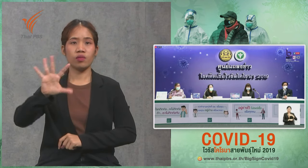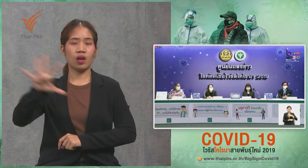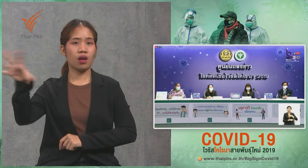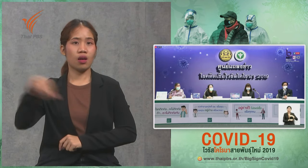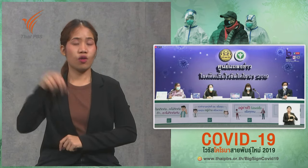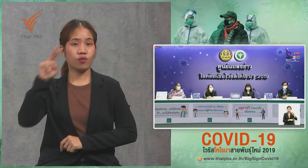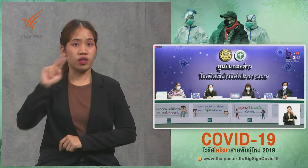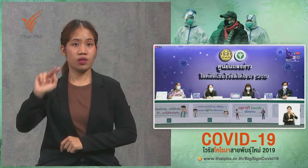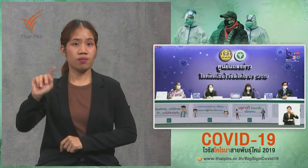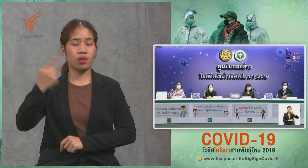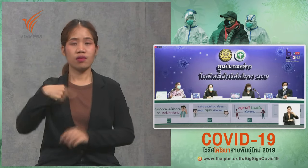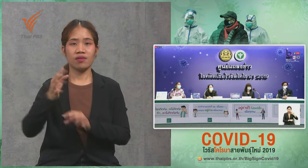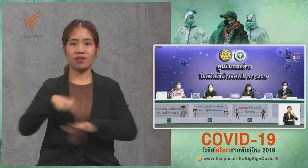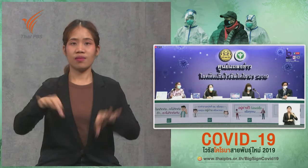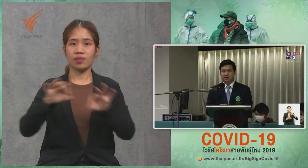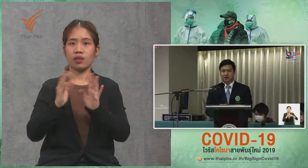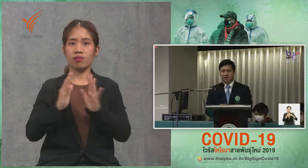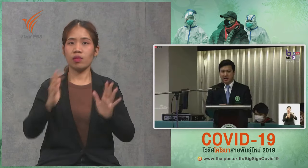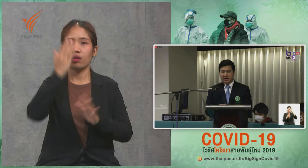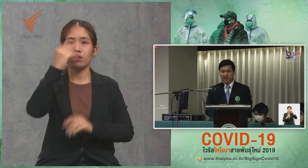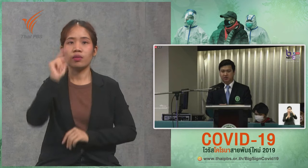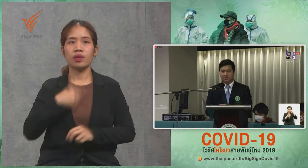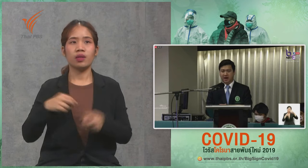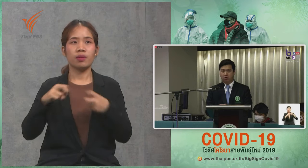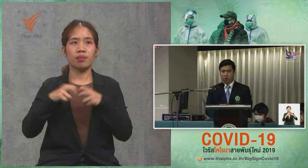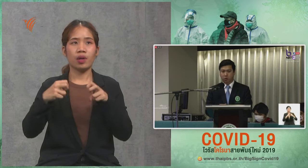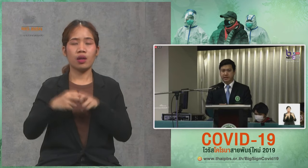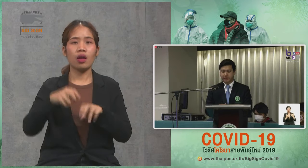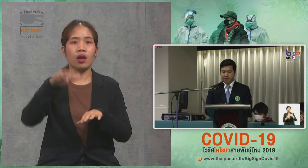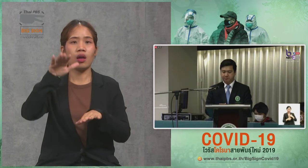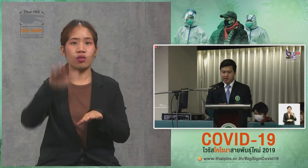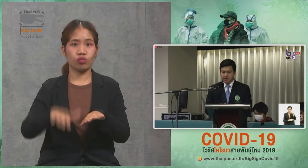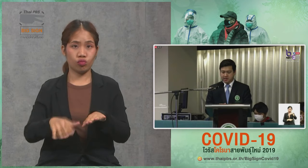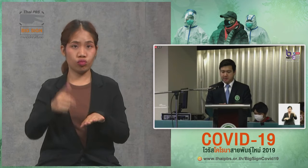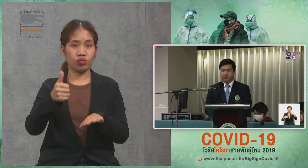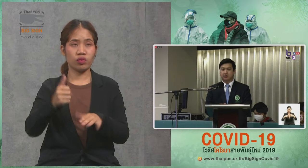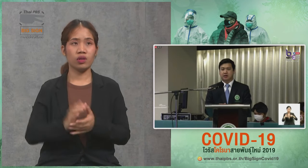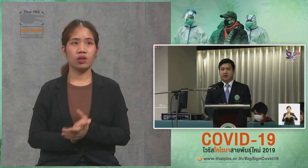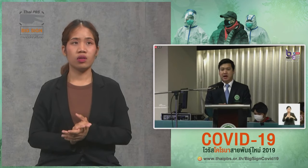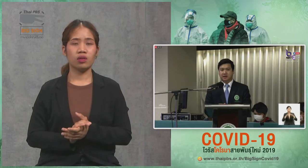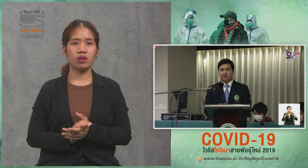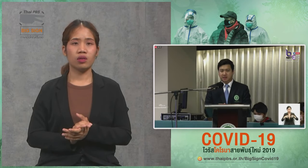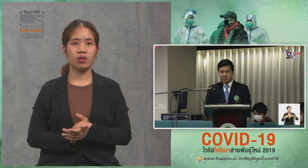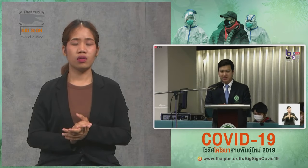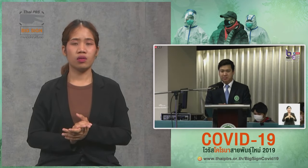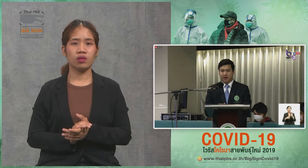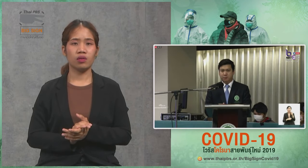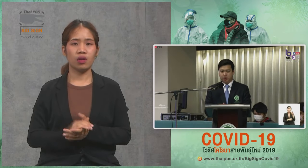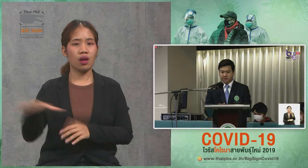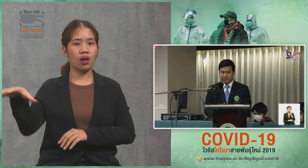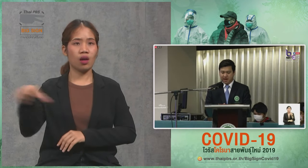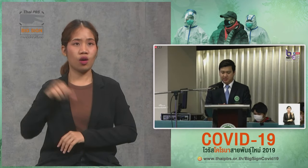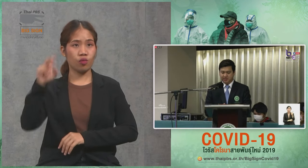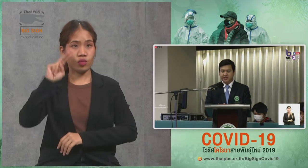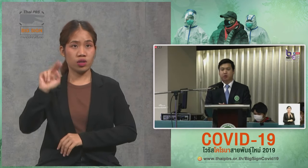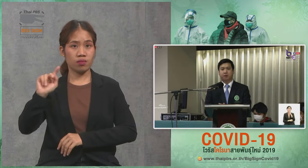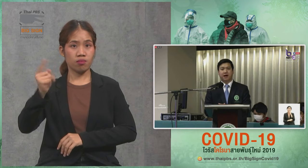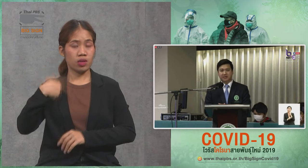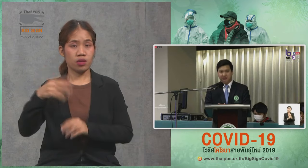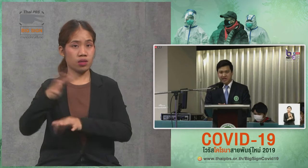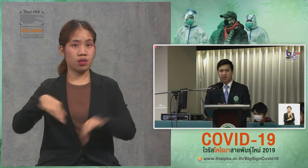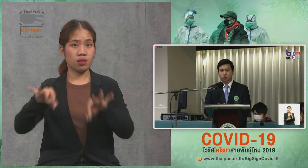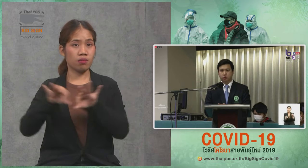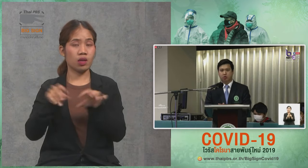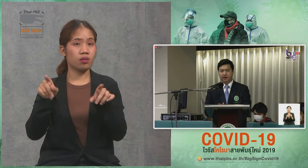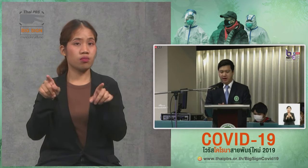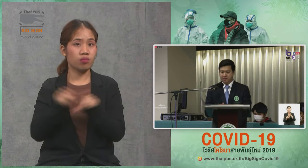ากนะครับเพื่อลดปัญหาการขาดแคลนหน้ากาก N95 ของโลกนี้นะครับซึ่งการนำมาใช้ใหม่ก็มีความสำคัญเช่นเดียวกับ